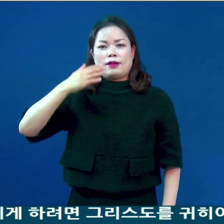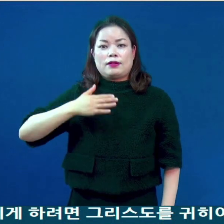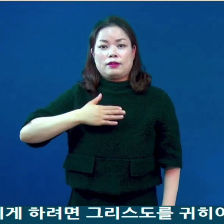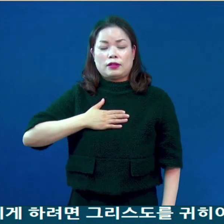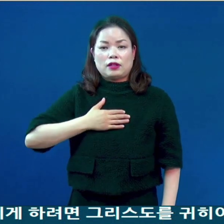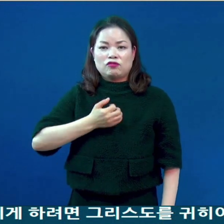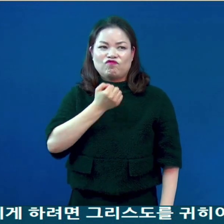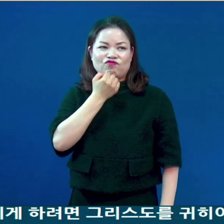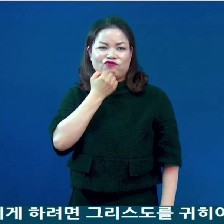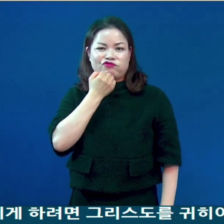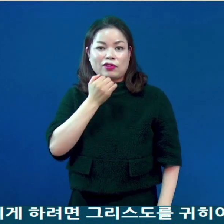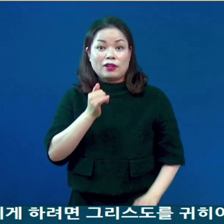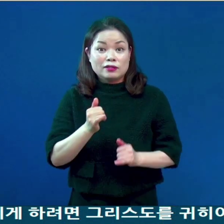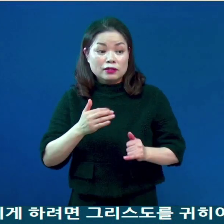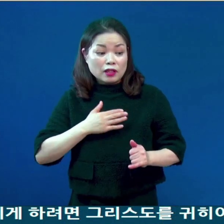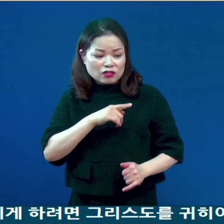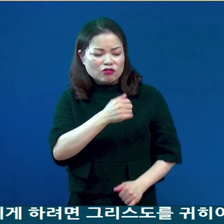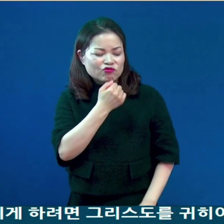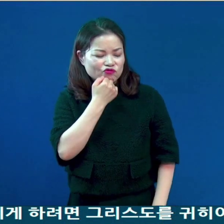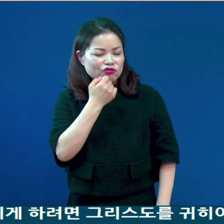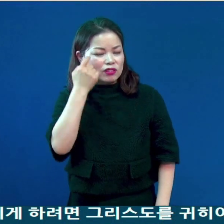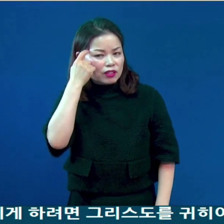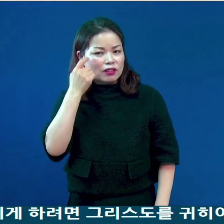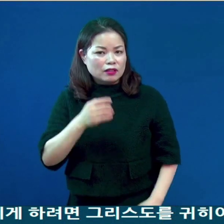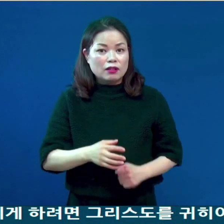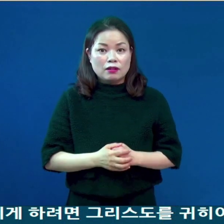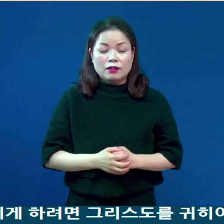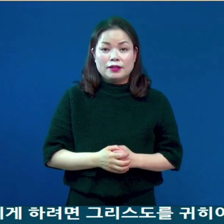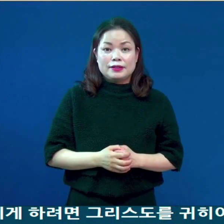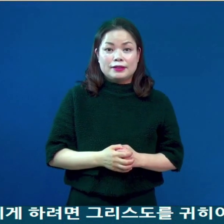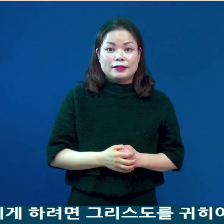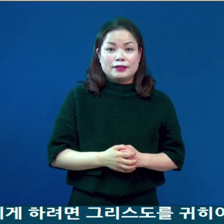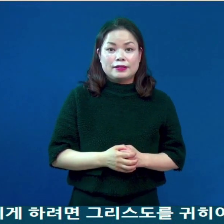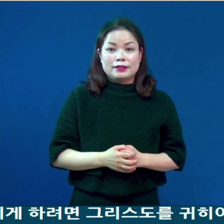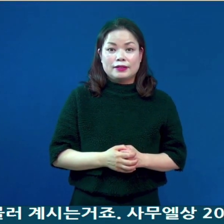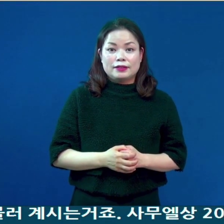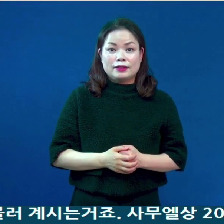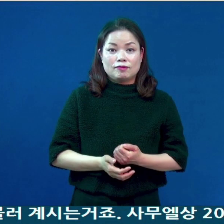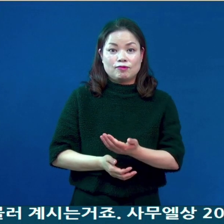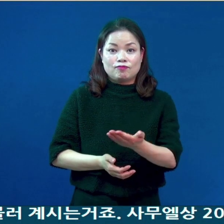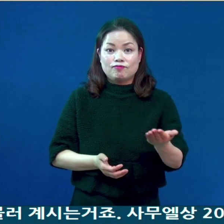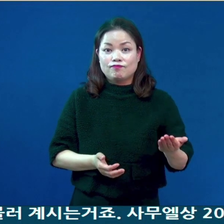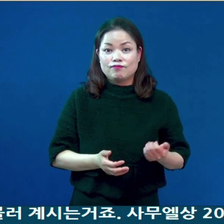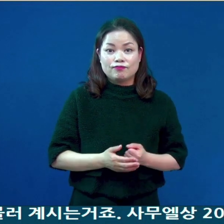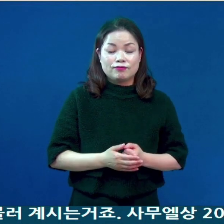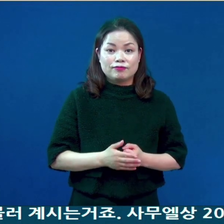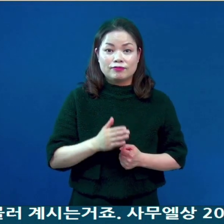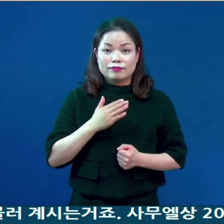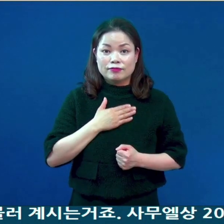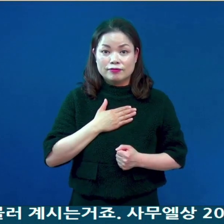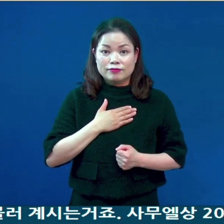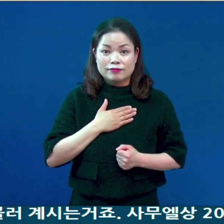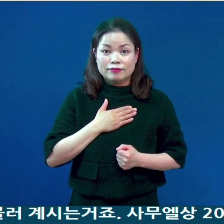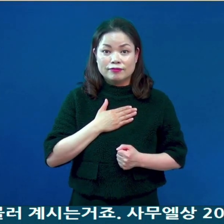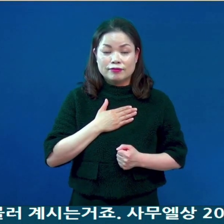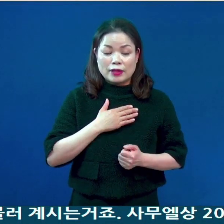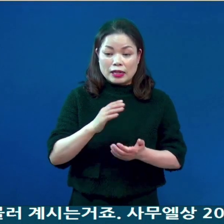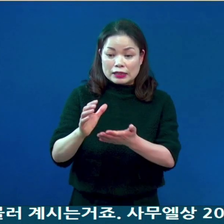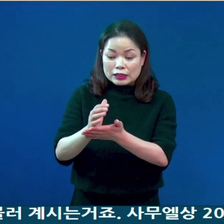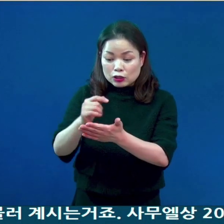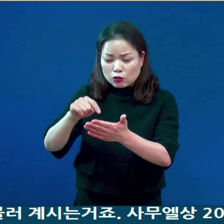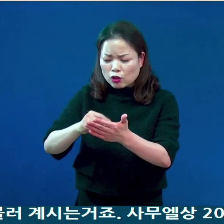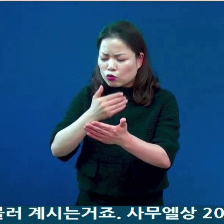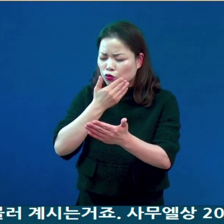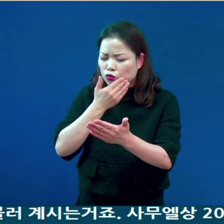나를 우습게 여기는 자 나도 우습게 여기겠다라고 얘기를 합니다. 여러분, 정말 내가 그리스도